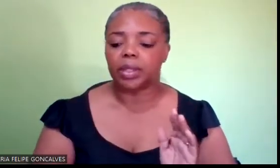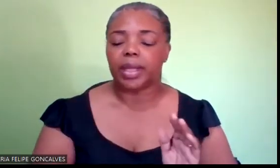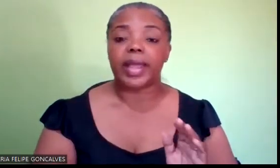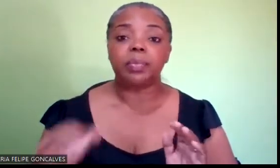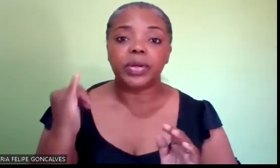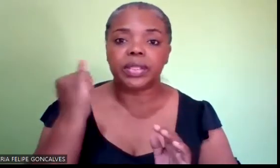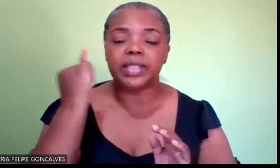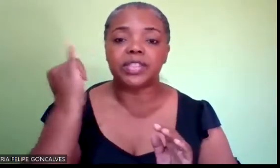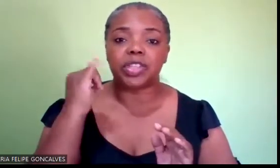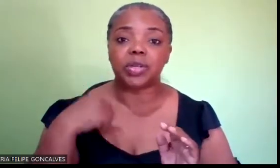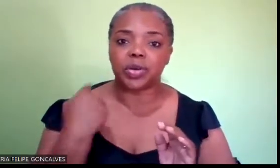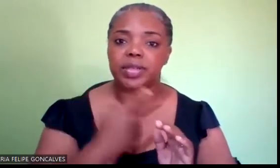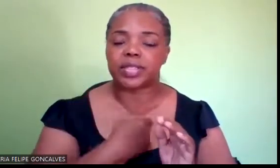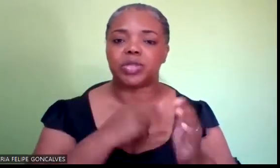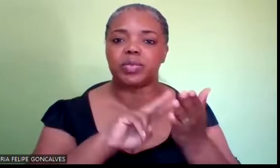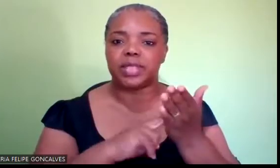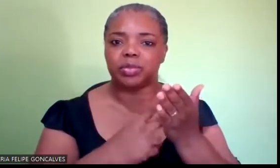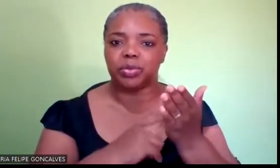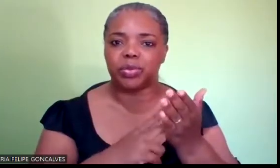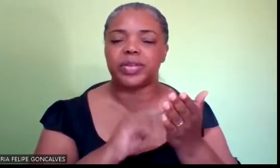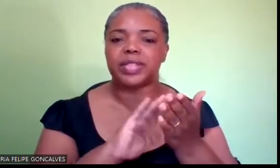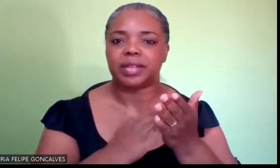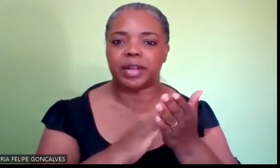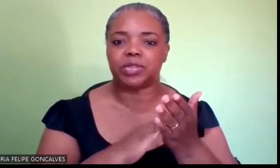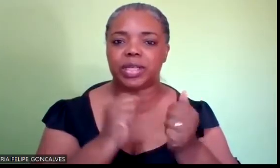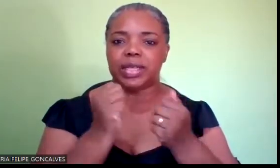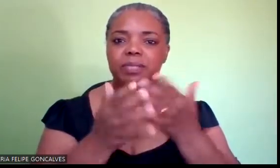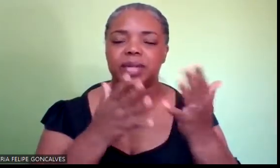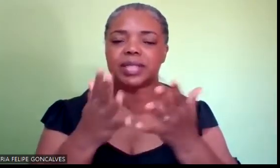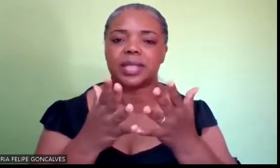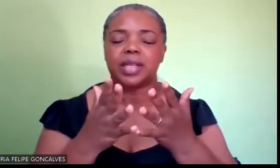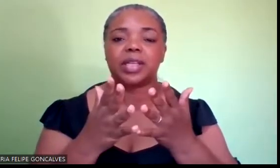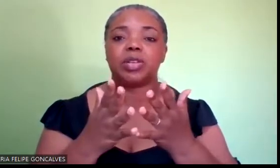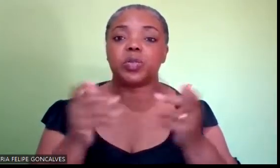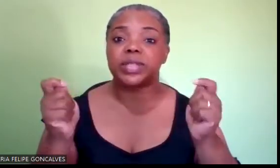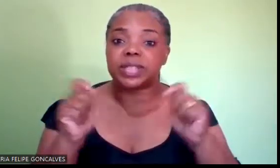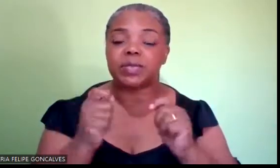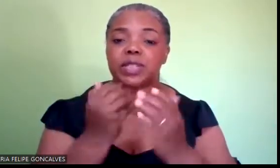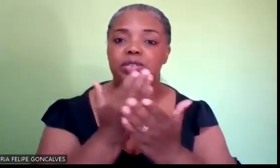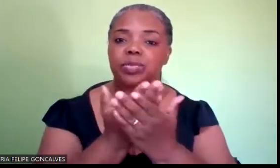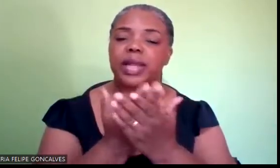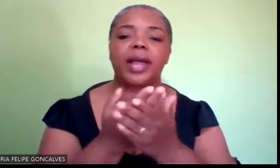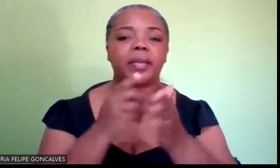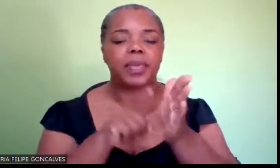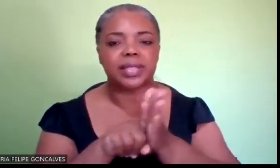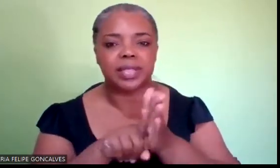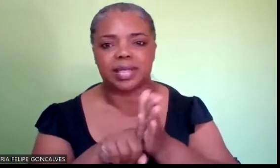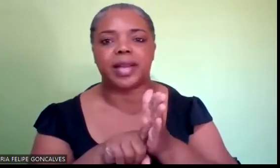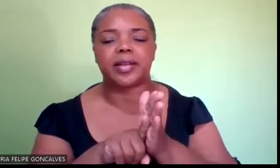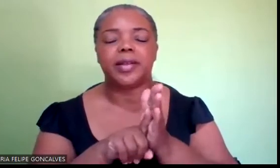é importante que nós, que somos tradutores, intérpretes de Libras, que nós possamos estudar, pesquisar,